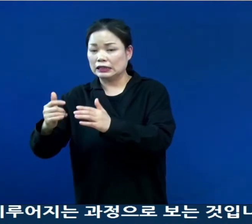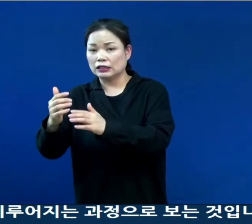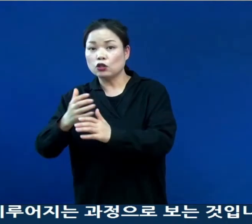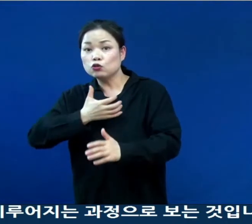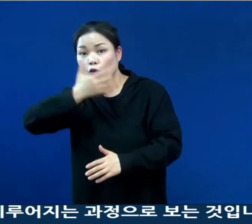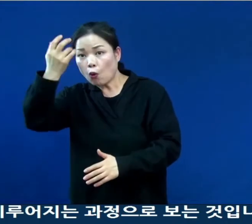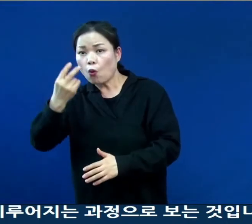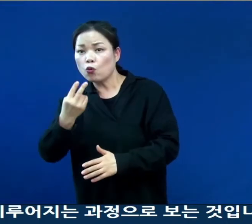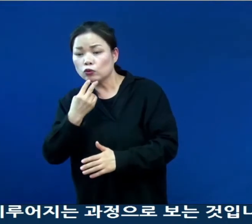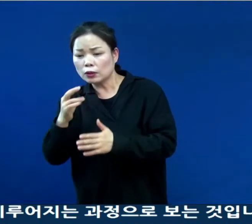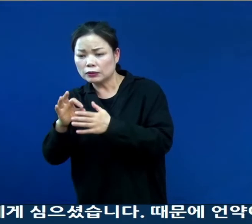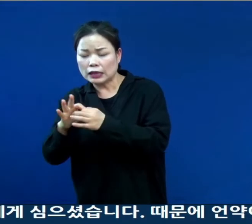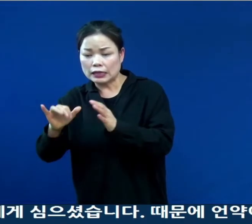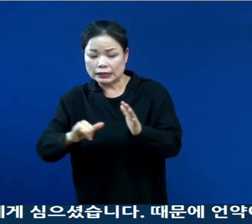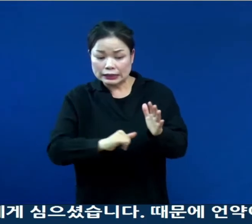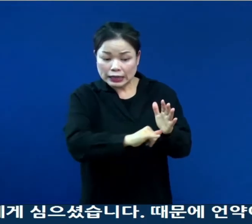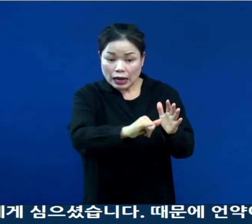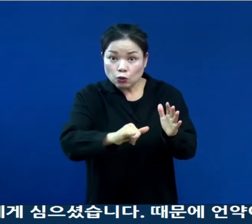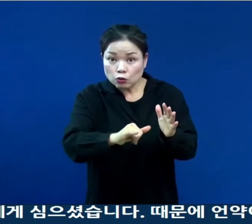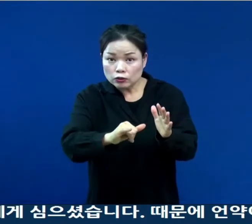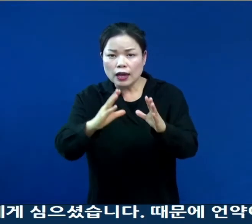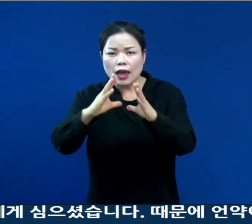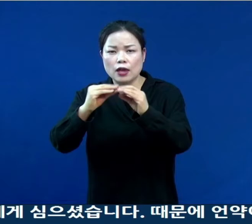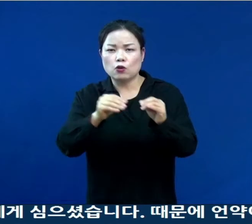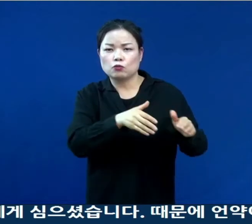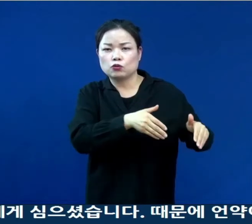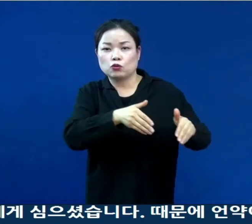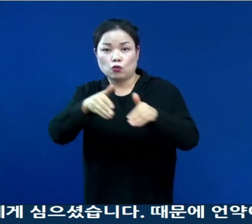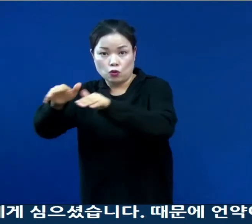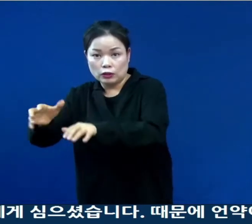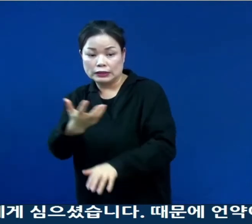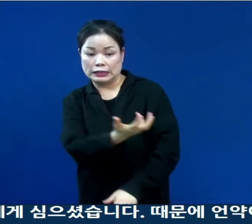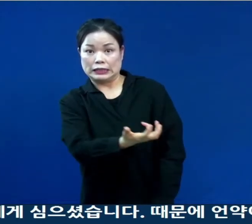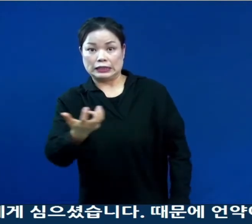가족들이 애굽으로 가게 되었다는 데 있음을 잊지 말아야 합니다.